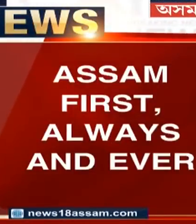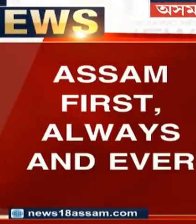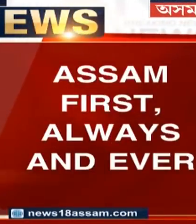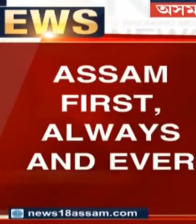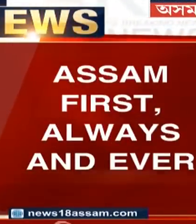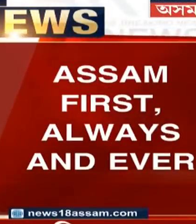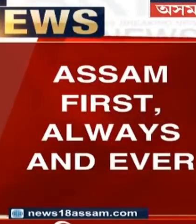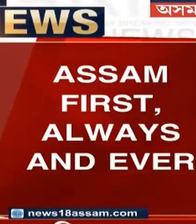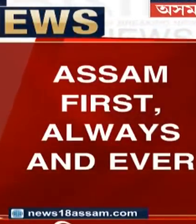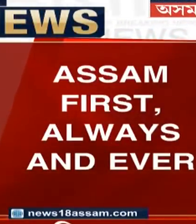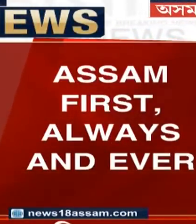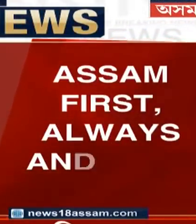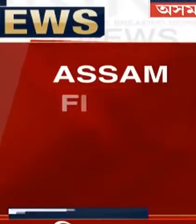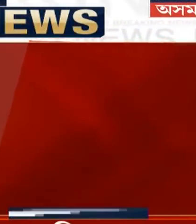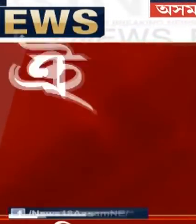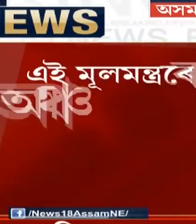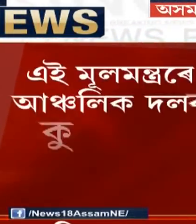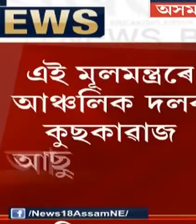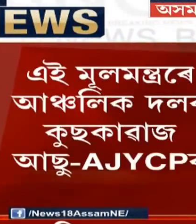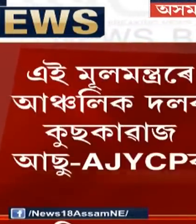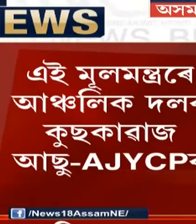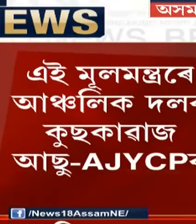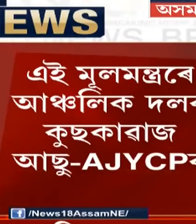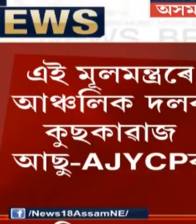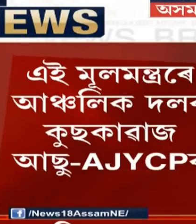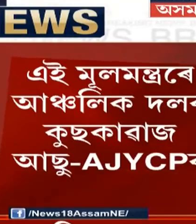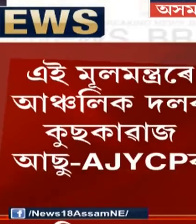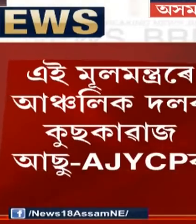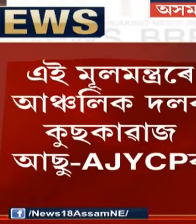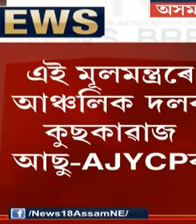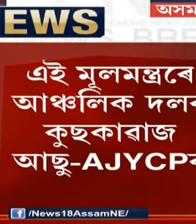अराजनैतिक भावे आम विषयबूर आग बढ़